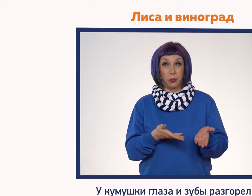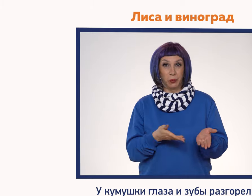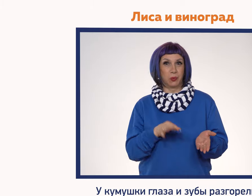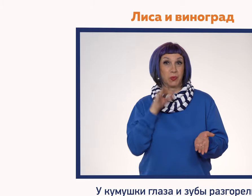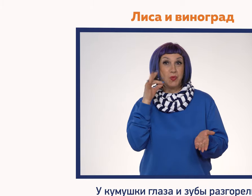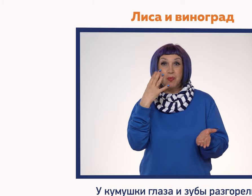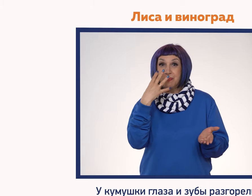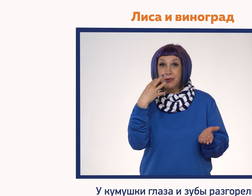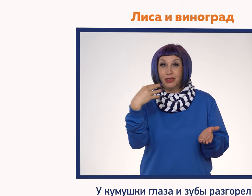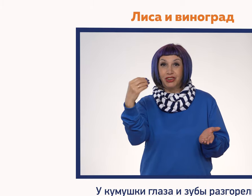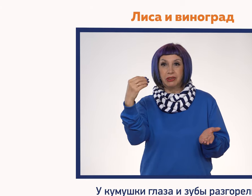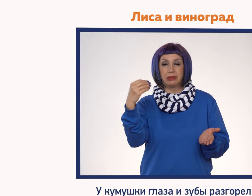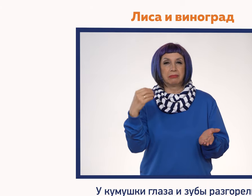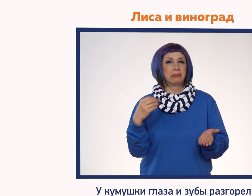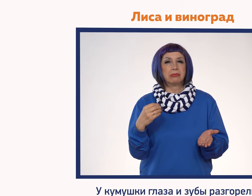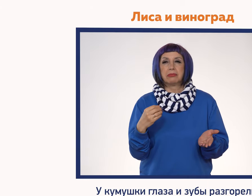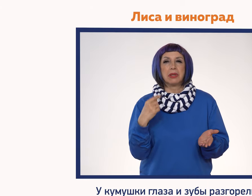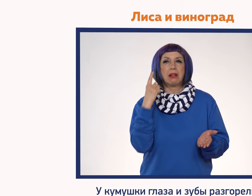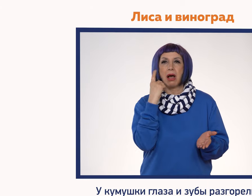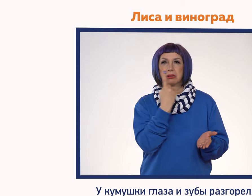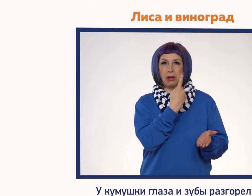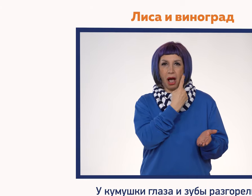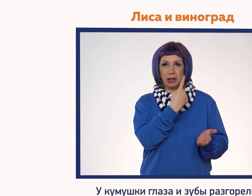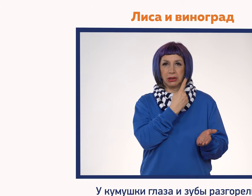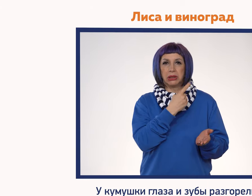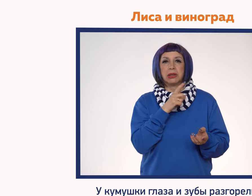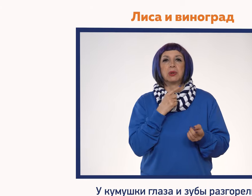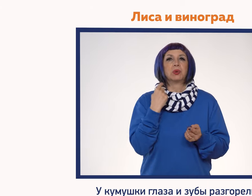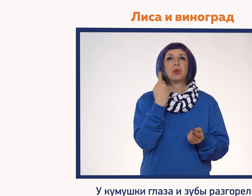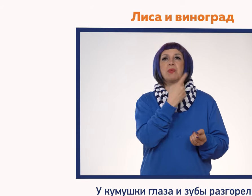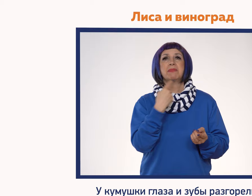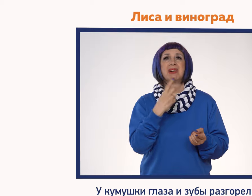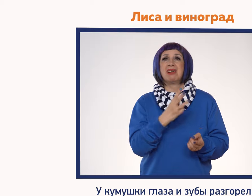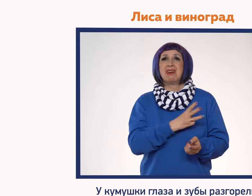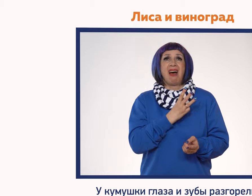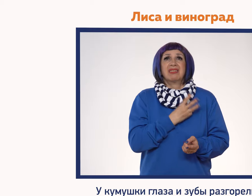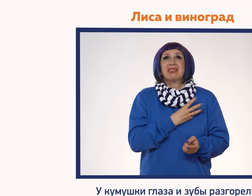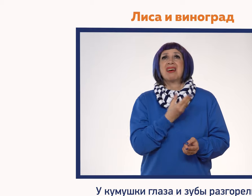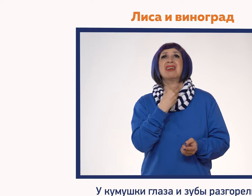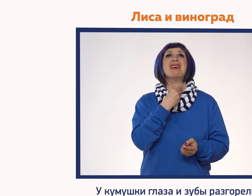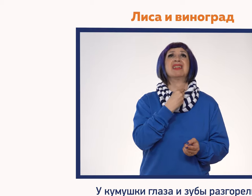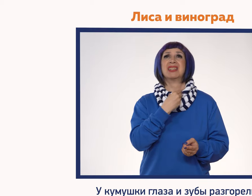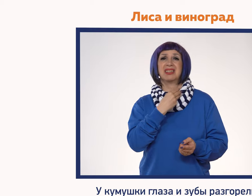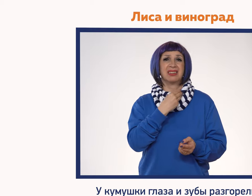рделись. У кумушки глаза и зубы